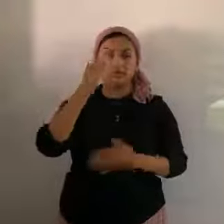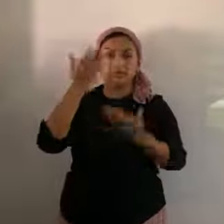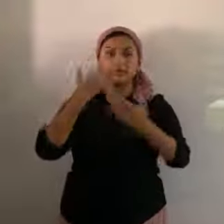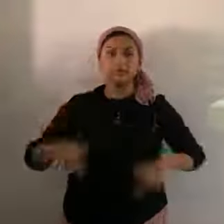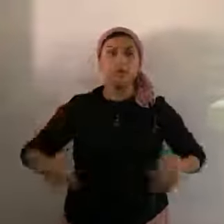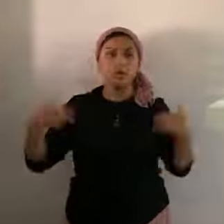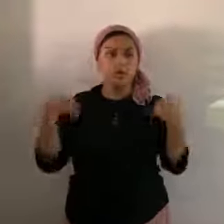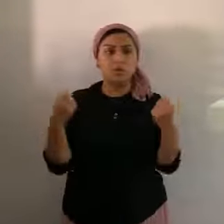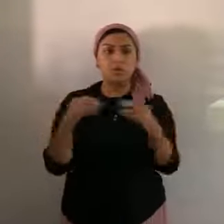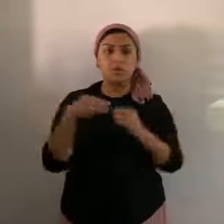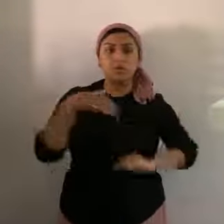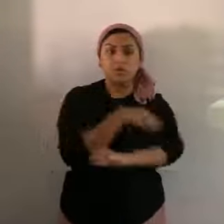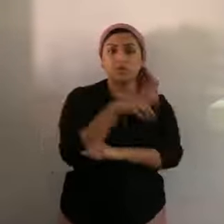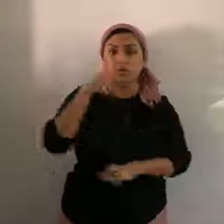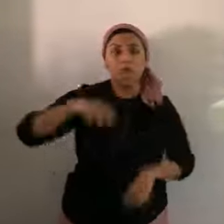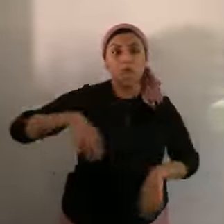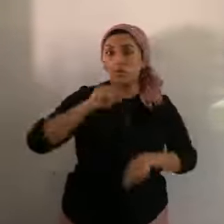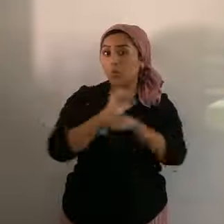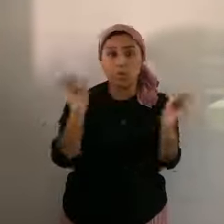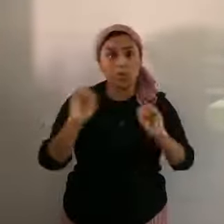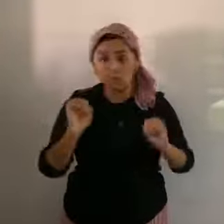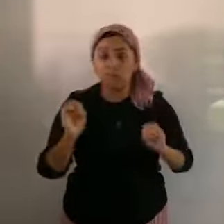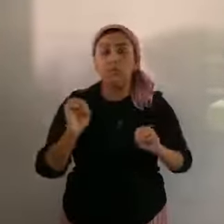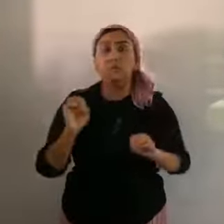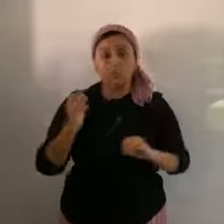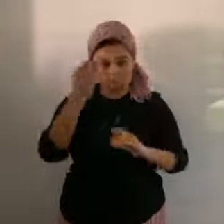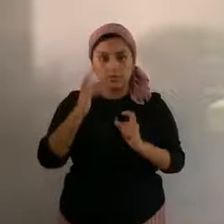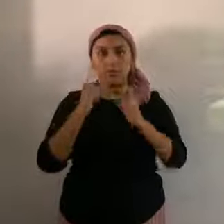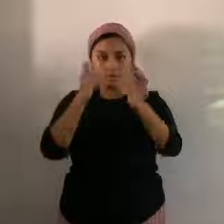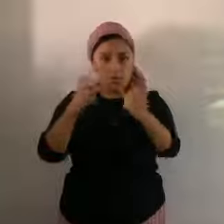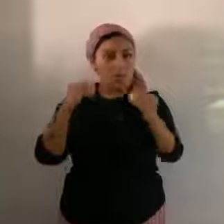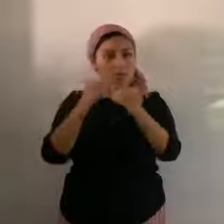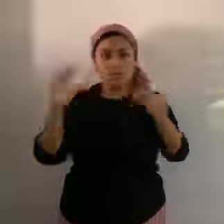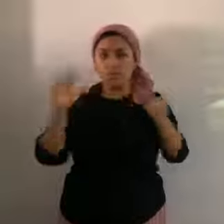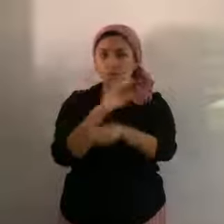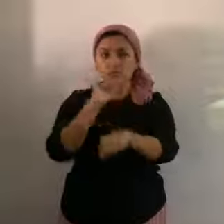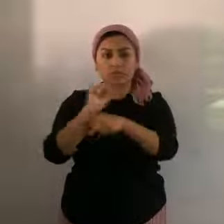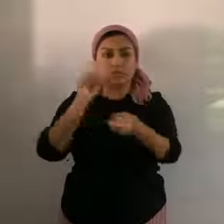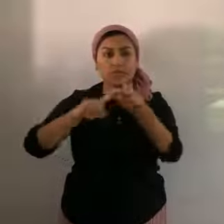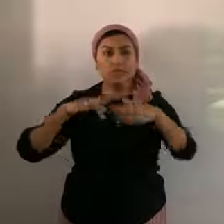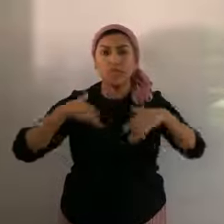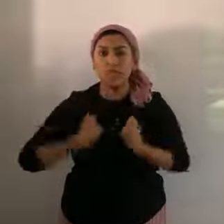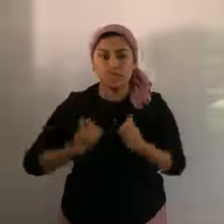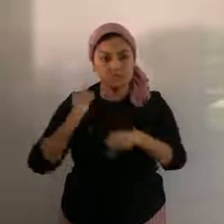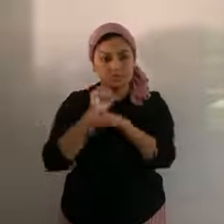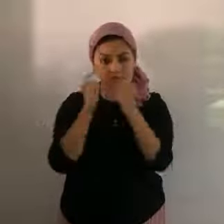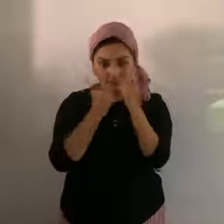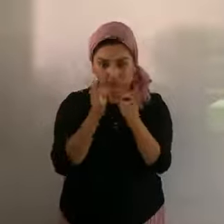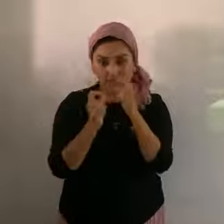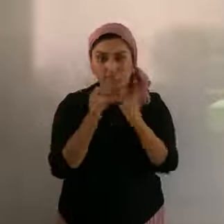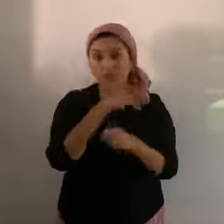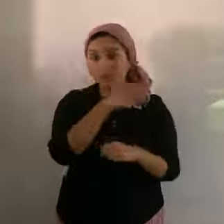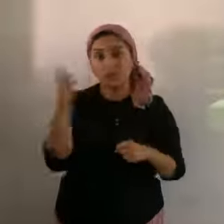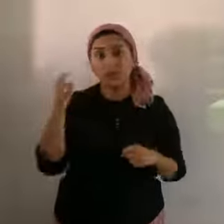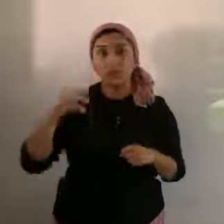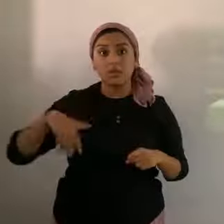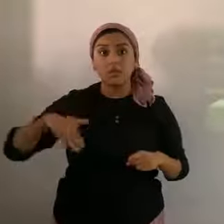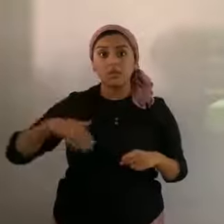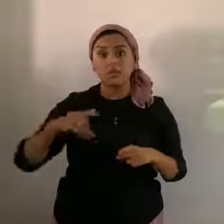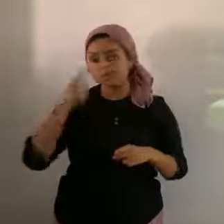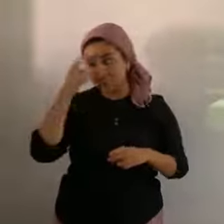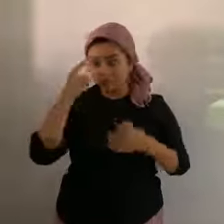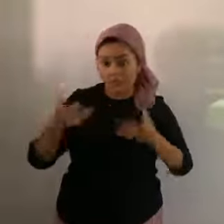y nos pone más fuertes. Te hace falta trabajo fuera de Shabbat, lógico, te va a dar trabajo hasta el cansancio. Los que no han dado un paso porque